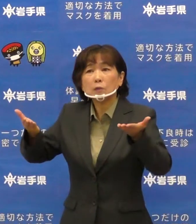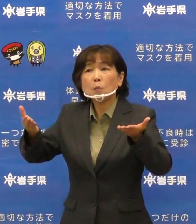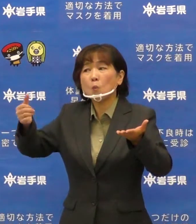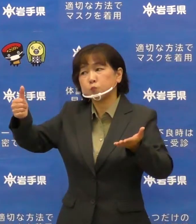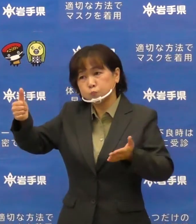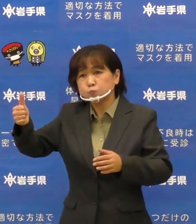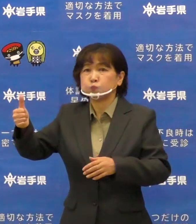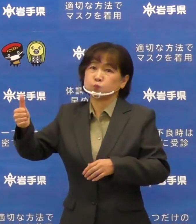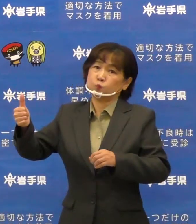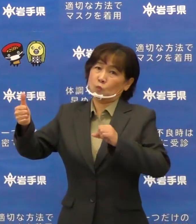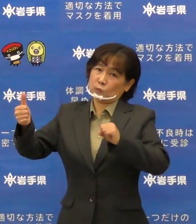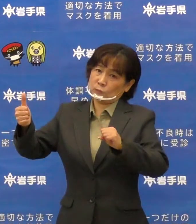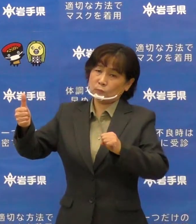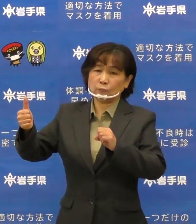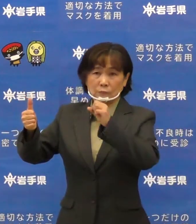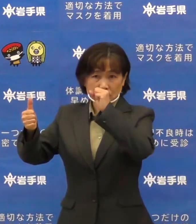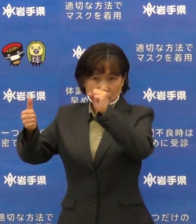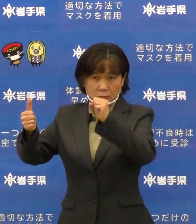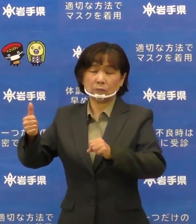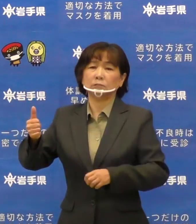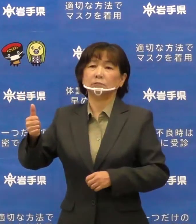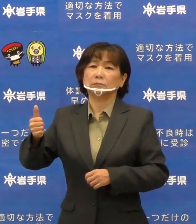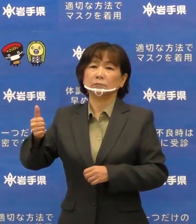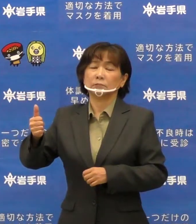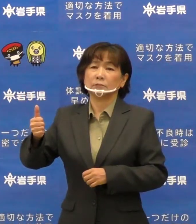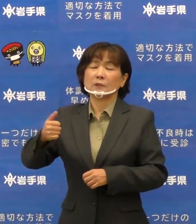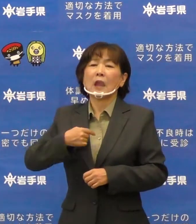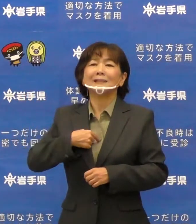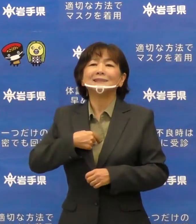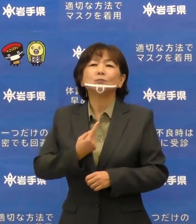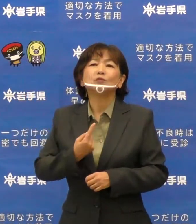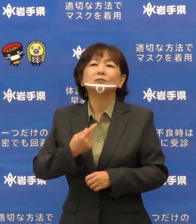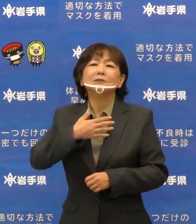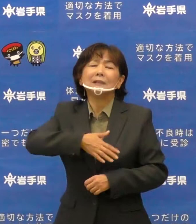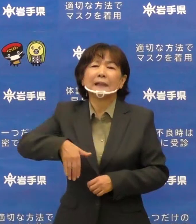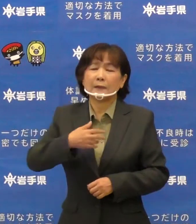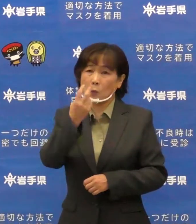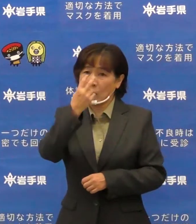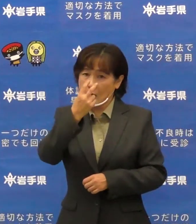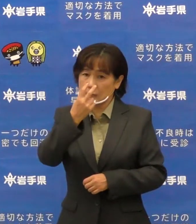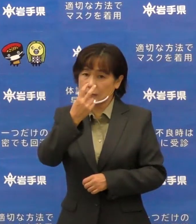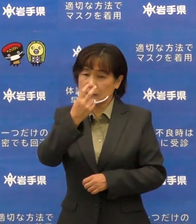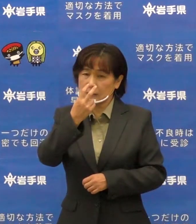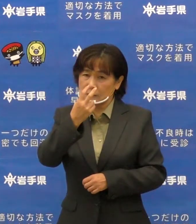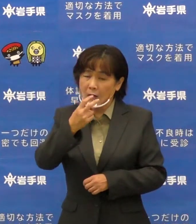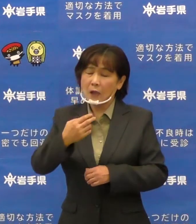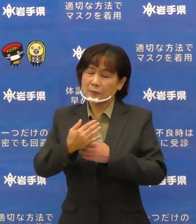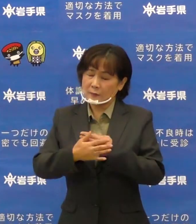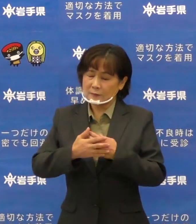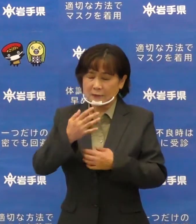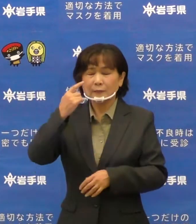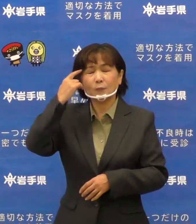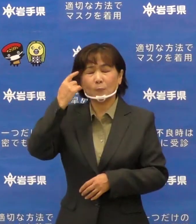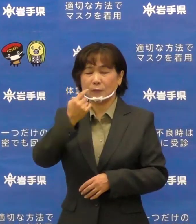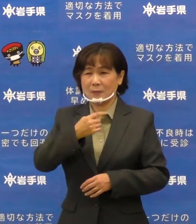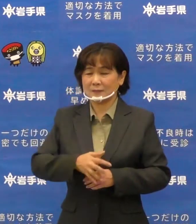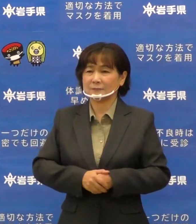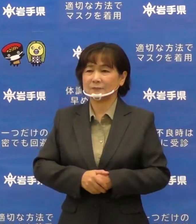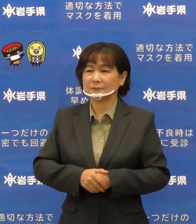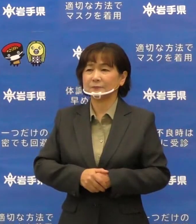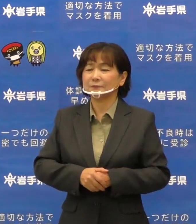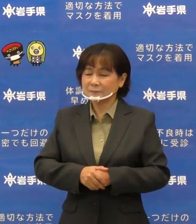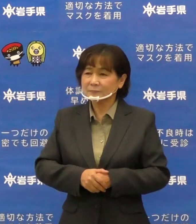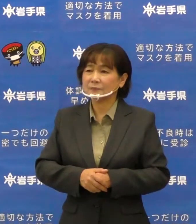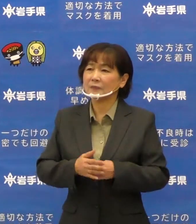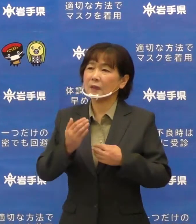やっぱりそういう自己管理が大事なんだなと思います。 バイタリティの源、それ